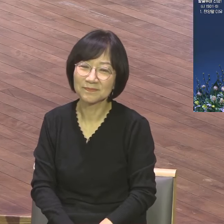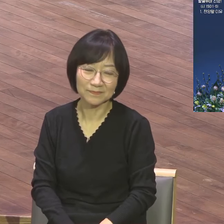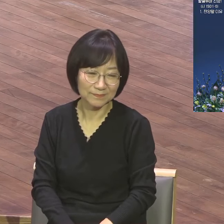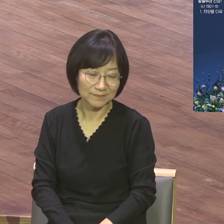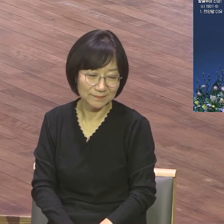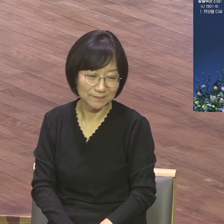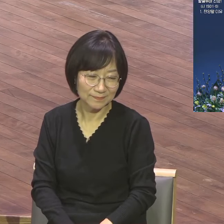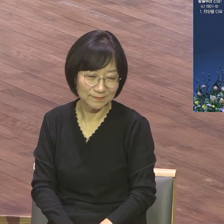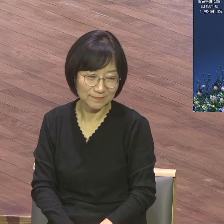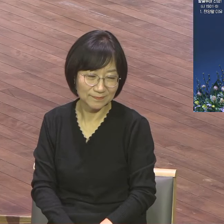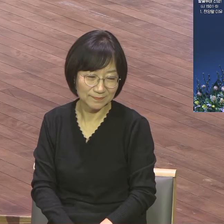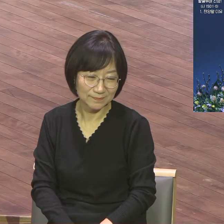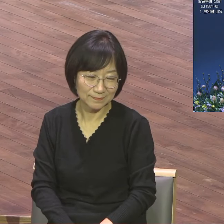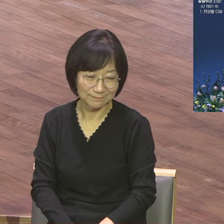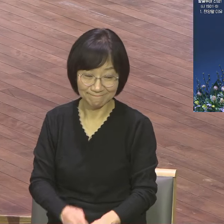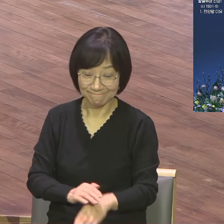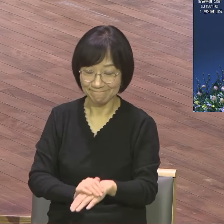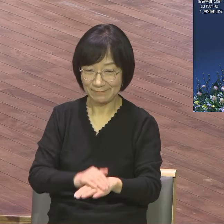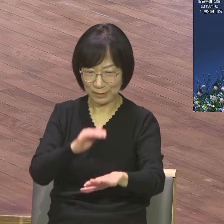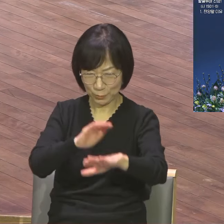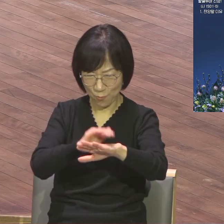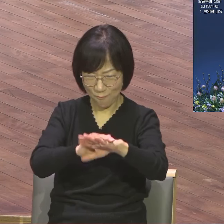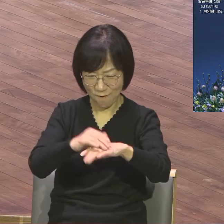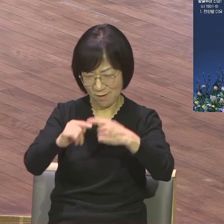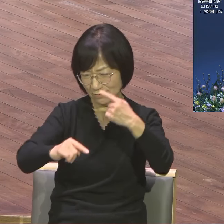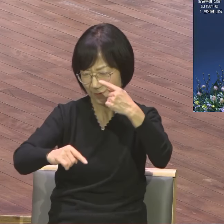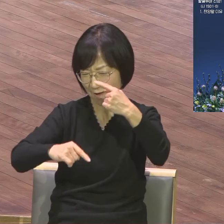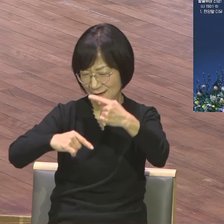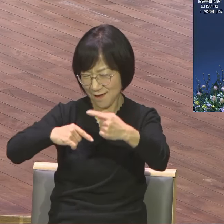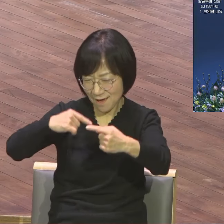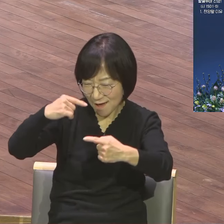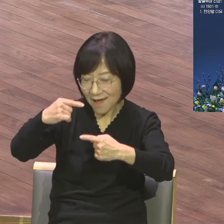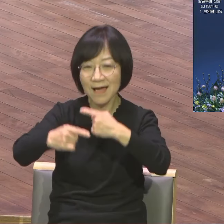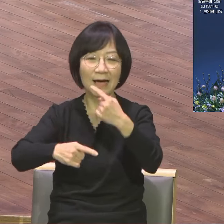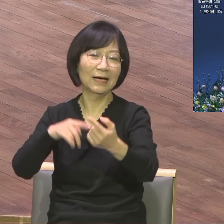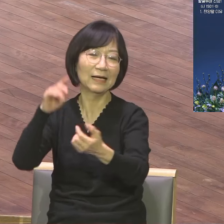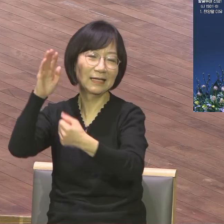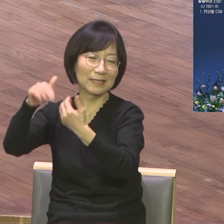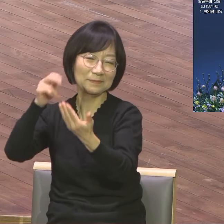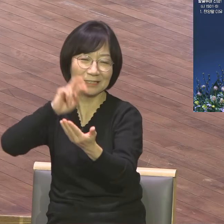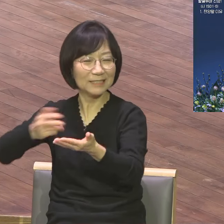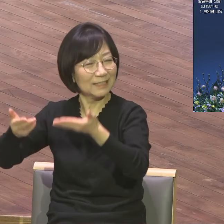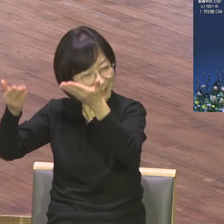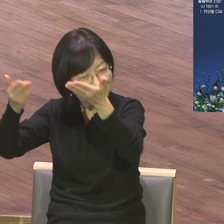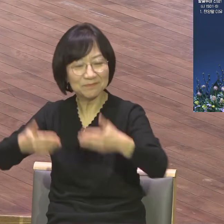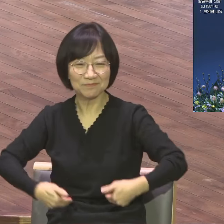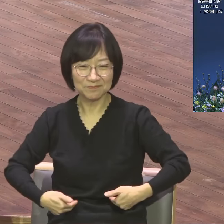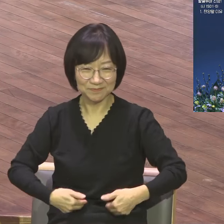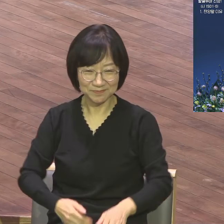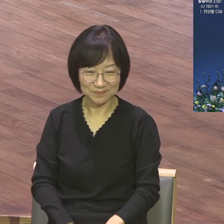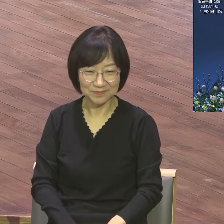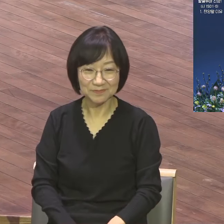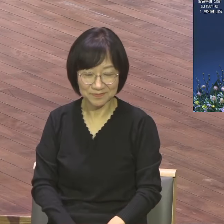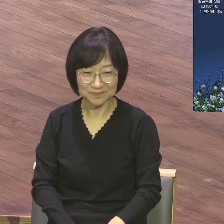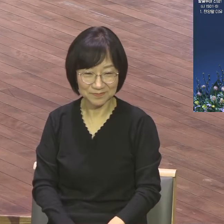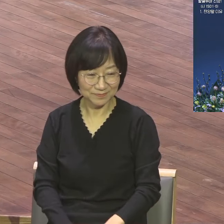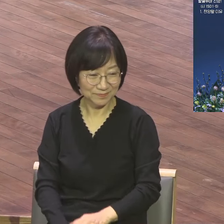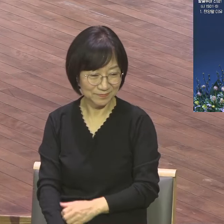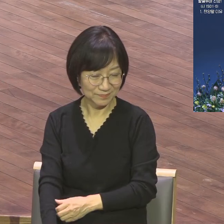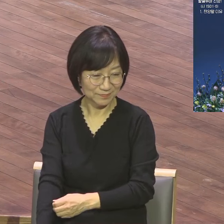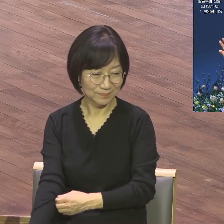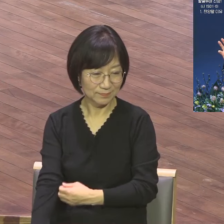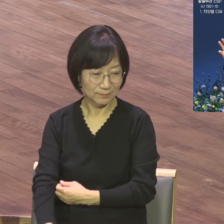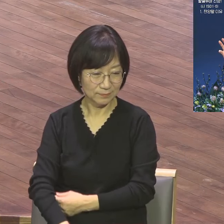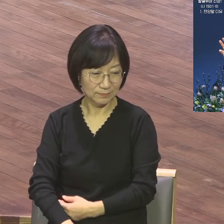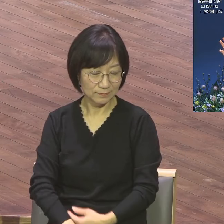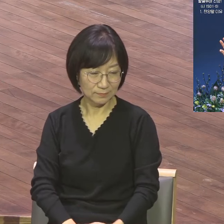목소리를 다해서 하나님 앞에 찬양해야 돼. 그래서요 찬양이 울려퍼지는 것이 뭐요? 그 깊이